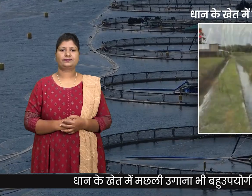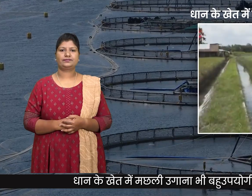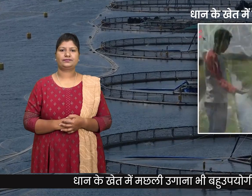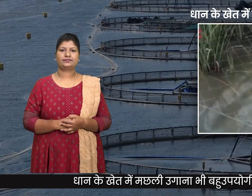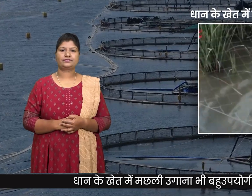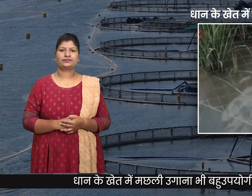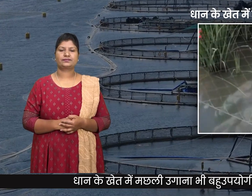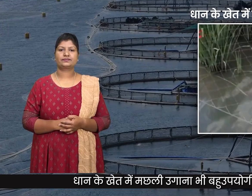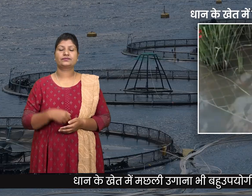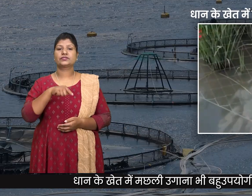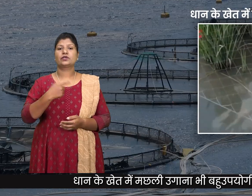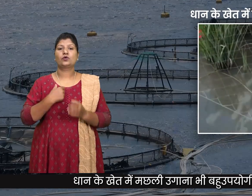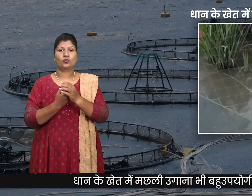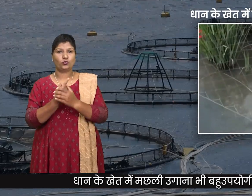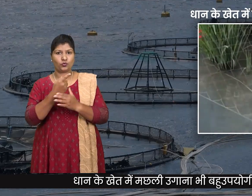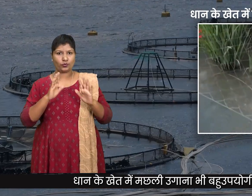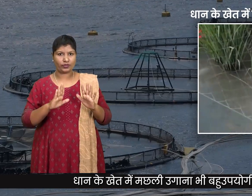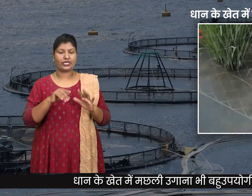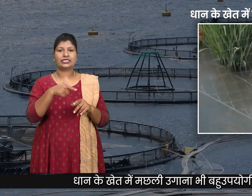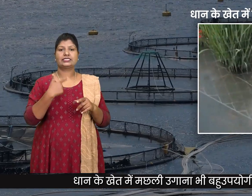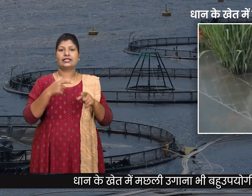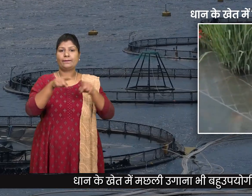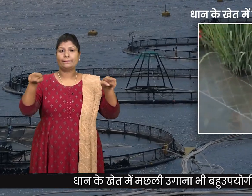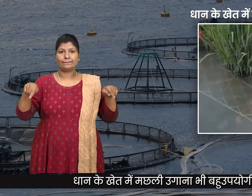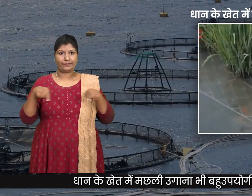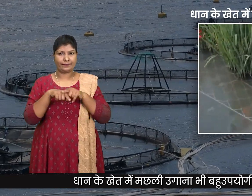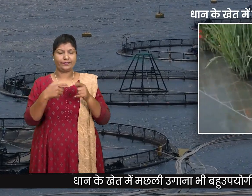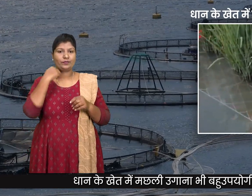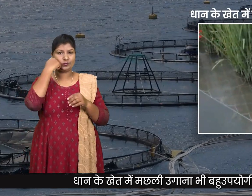धान के खेत में मछली उगाना भी बहुउपयोगी अभ्यास है।